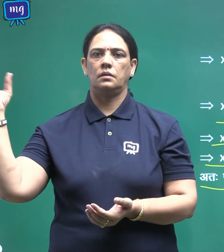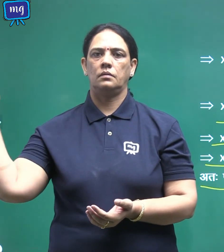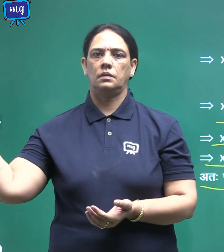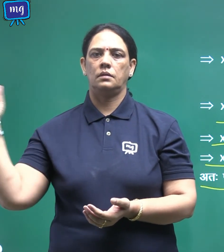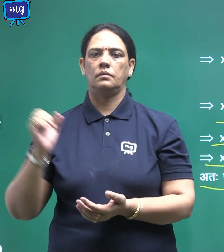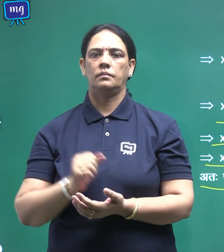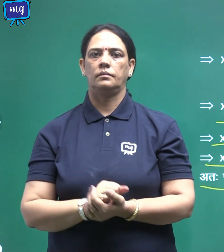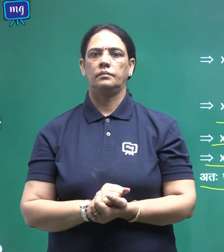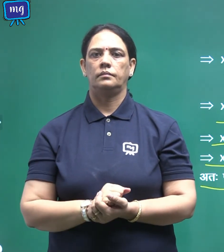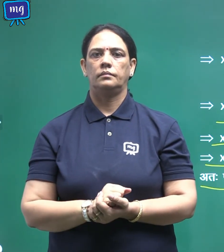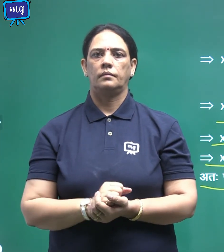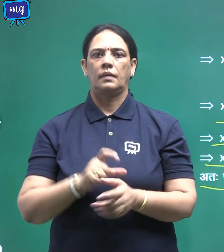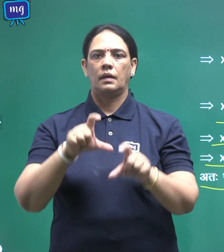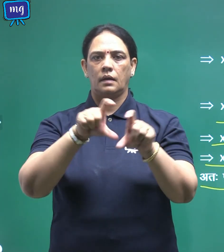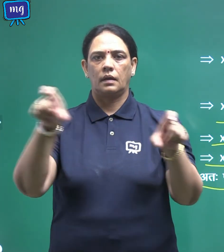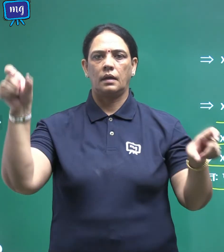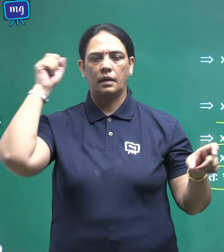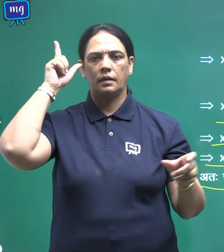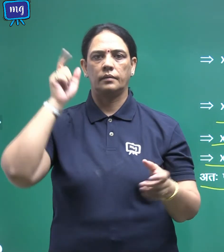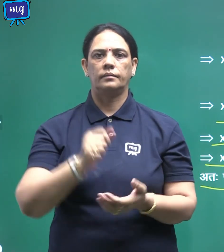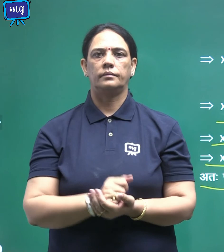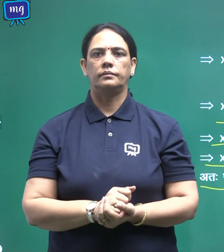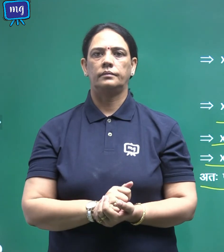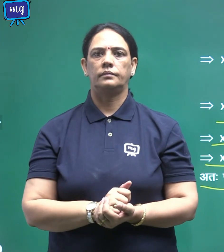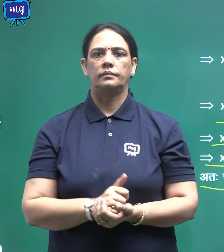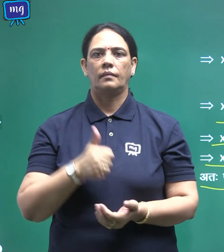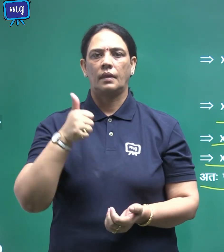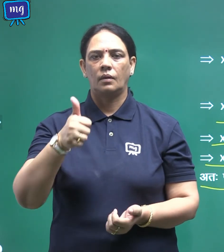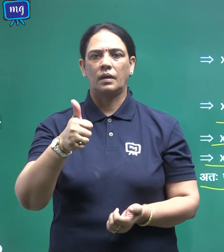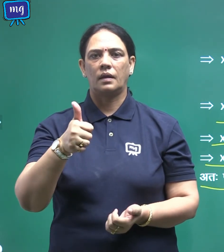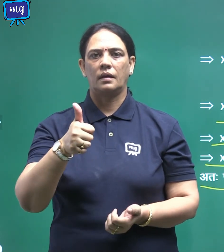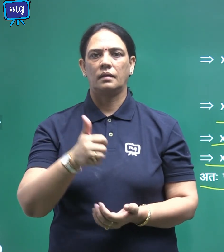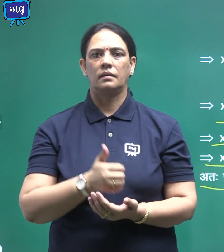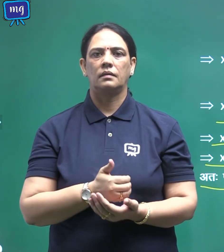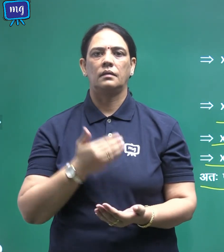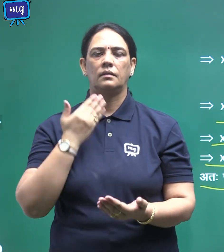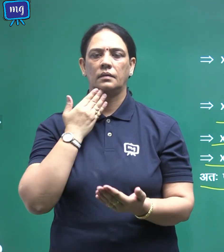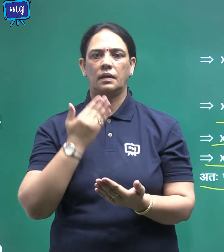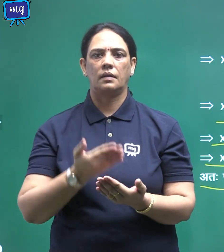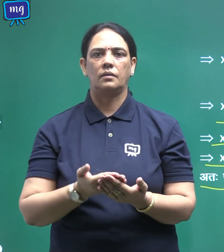समझ आ गया? ओके, थैंक यू।